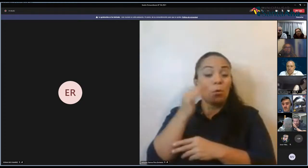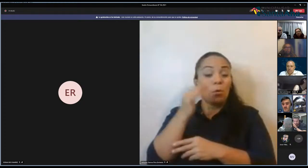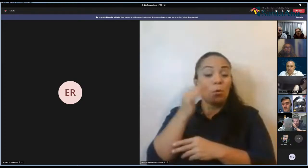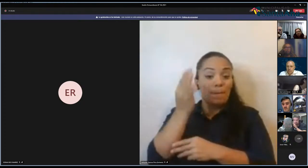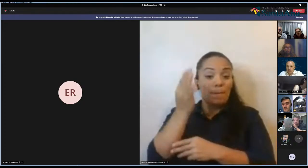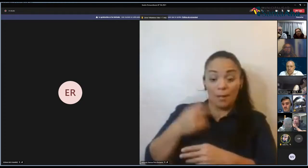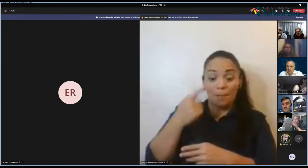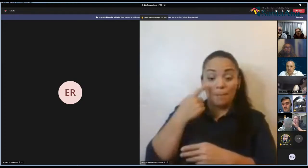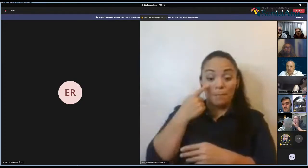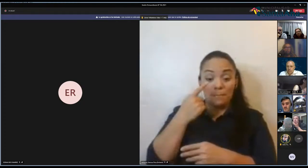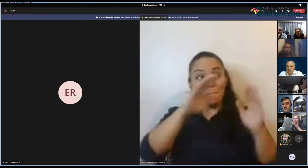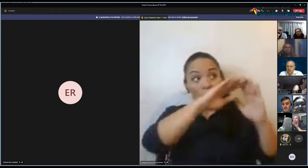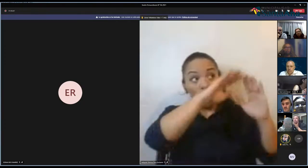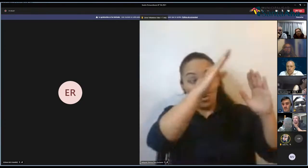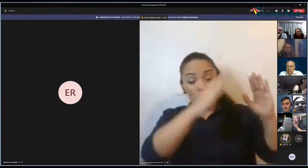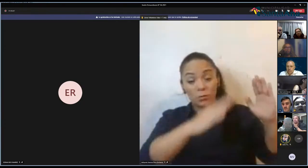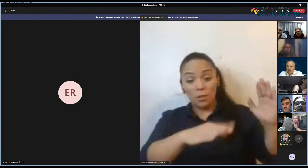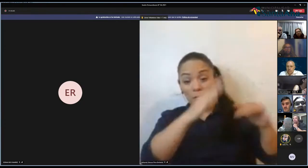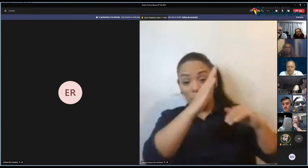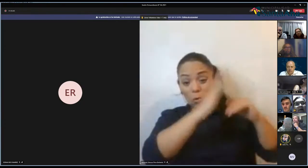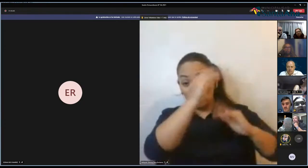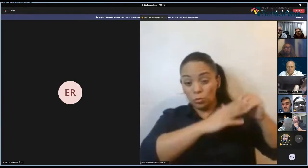están haciendo las grandes